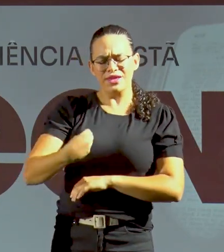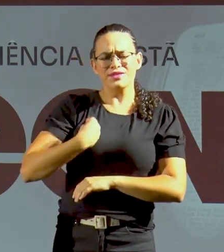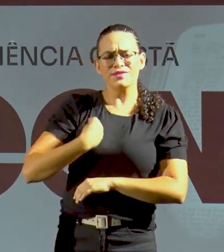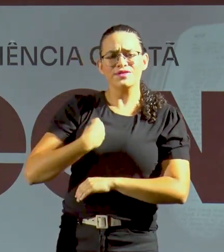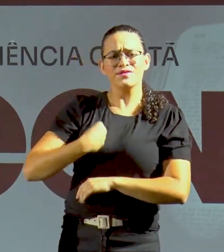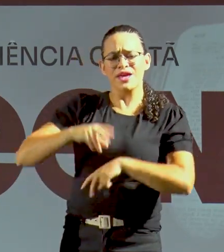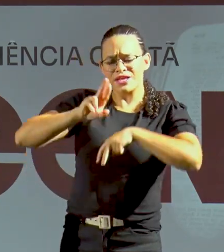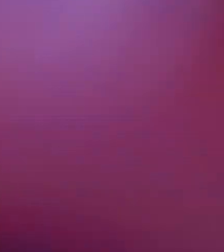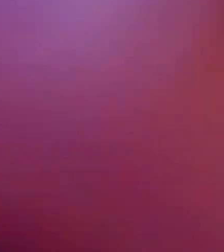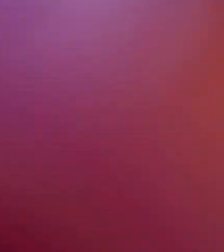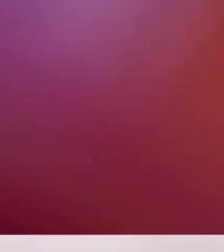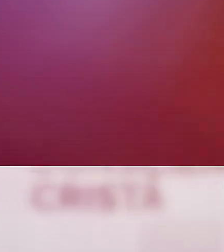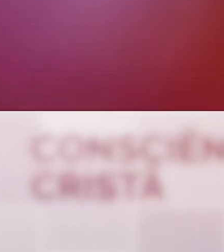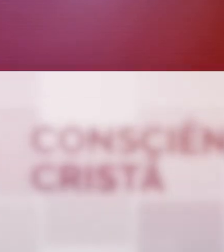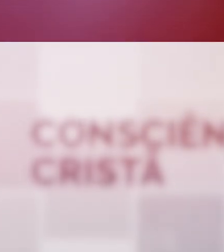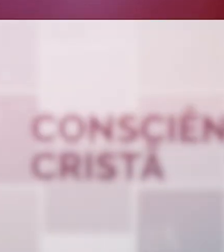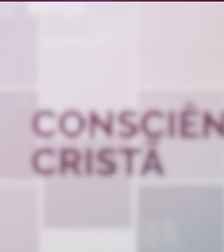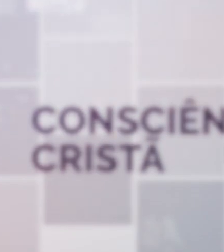presença do Senhor